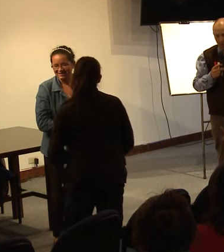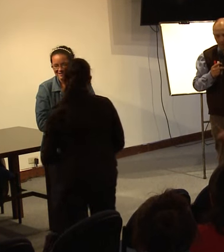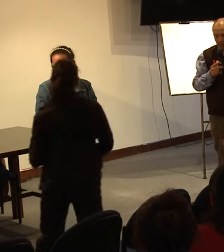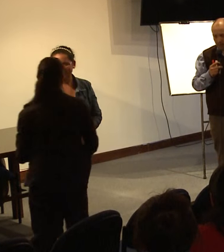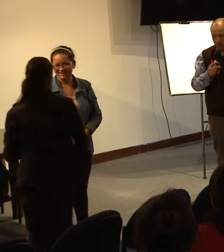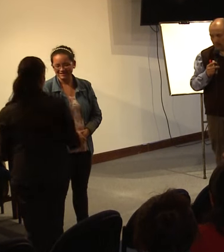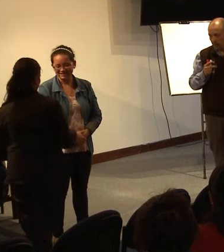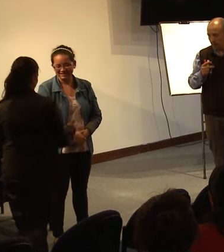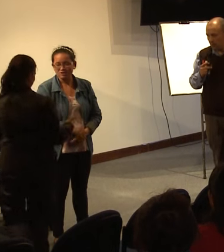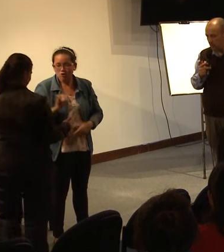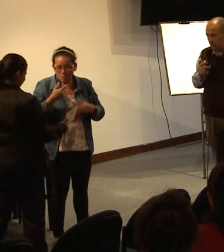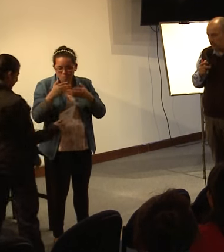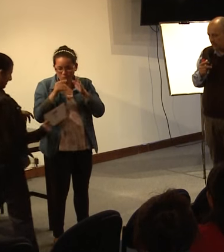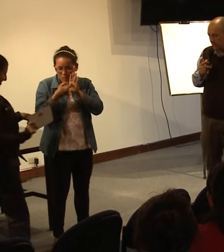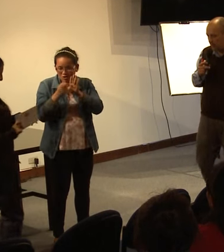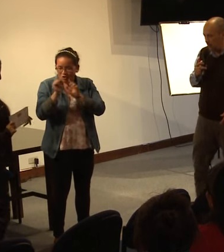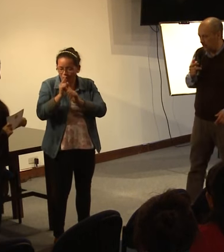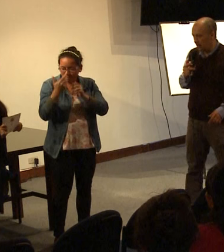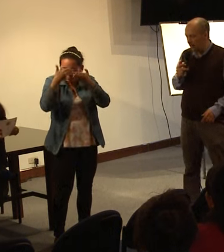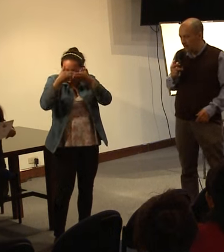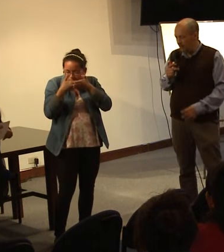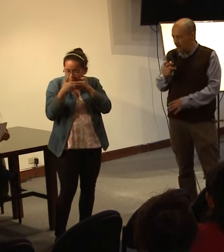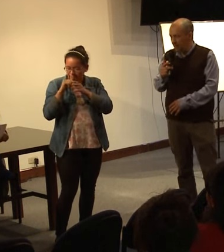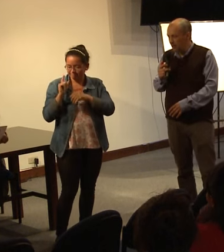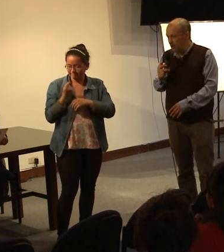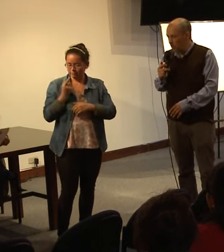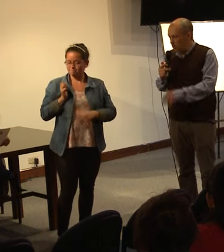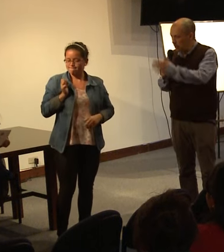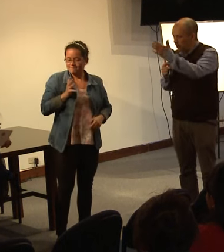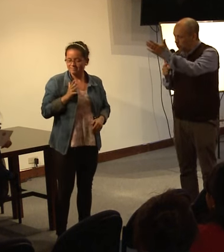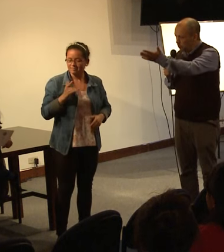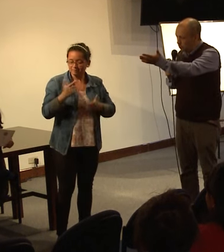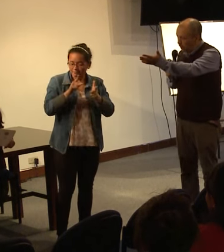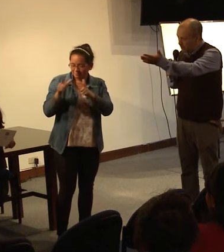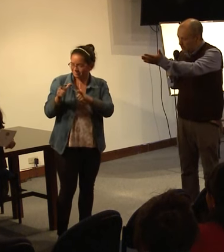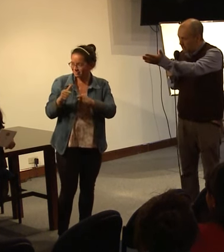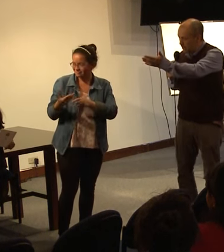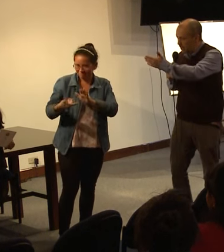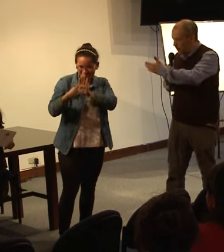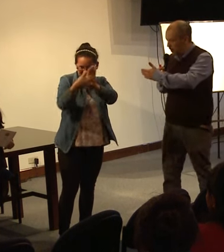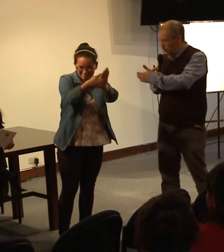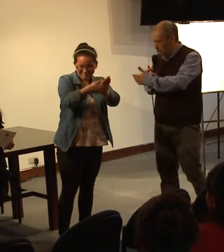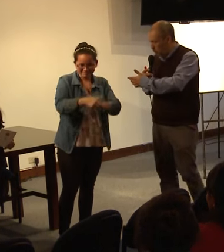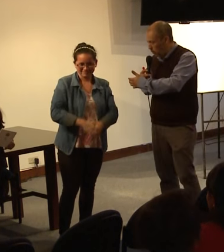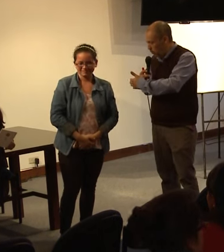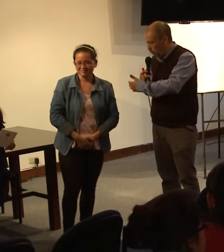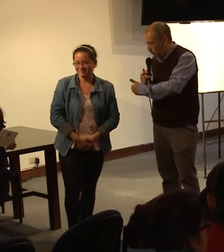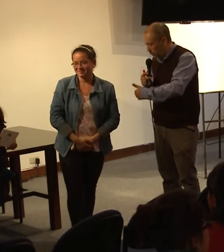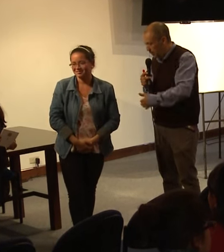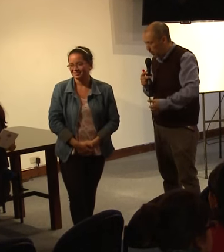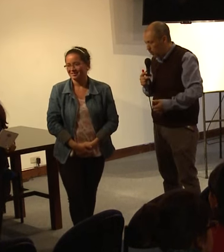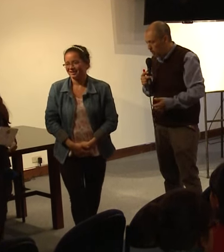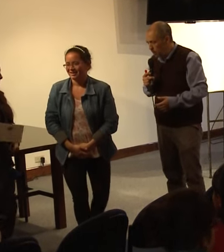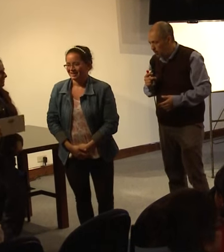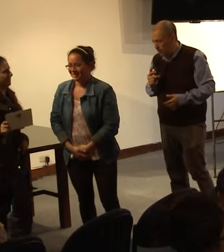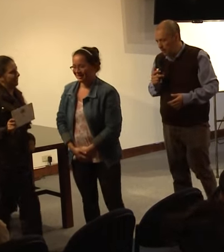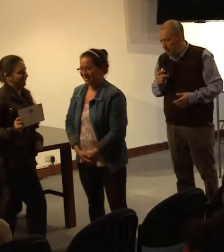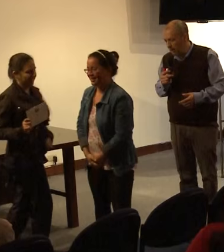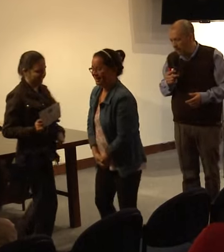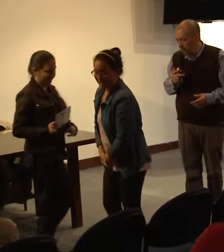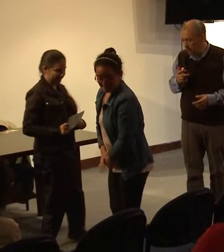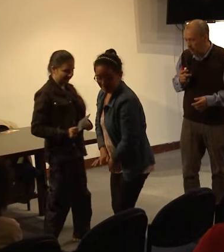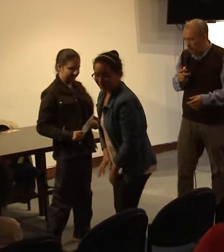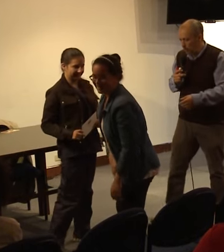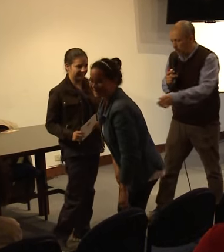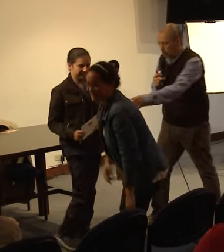No nos dejen ver, por favor. Eso, escondidita. Listo. Entonces ahora tú lo haces en señas y tú lo vas a traducir, lo vas a